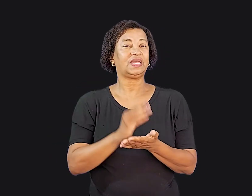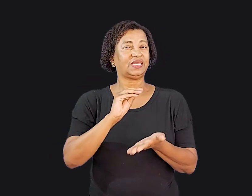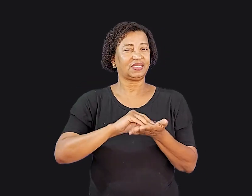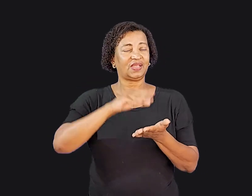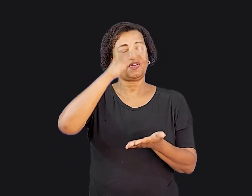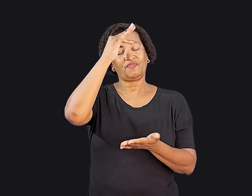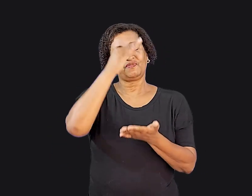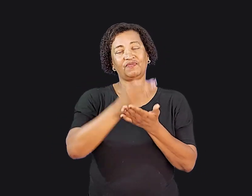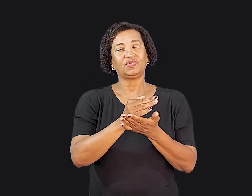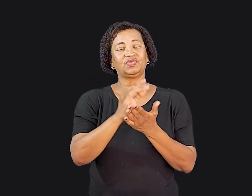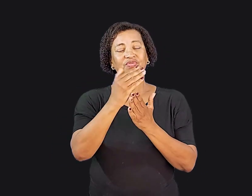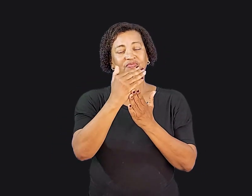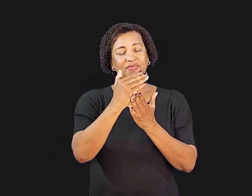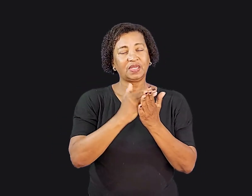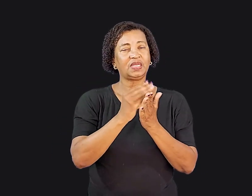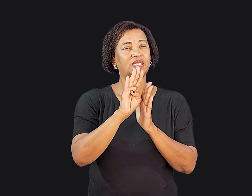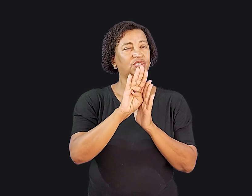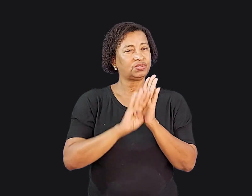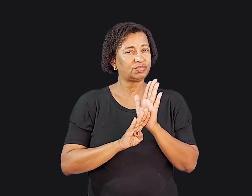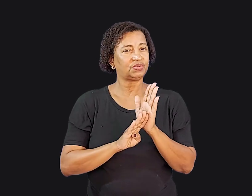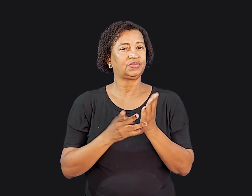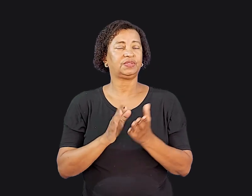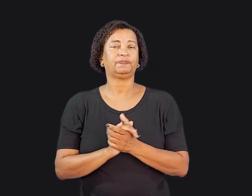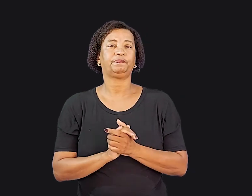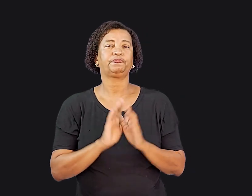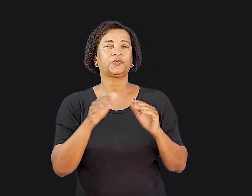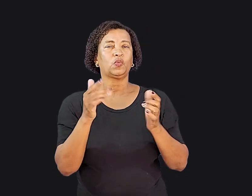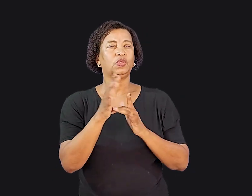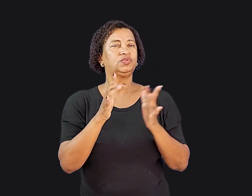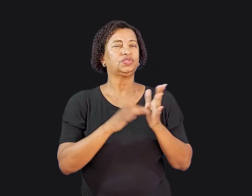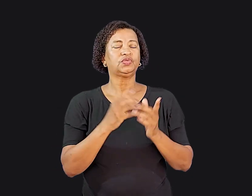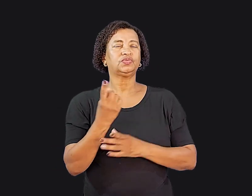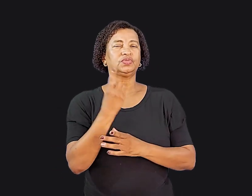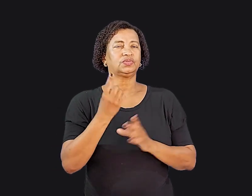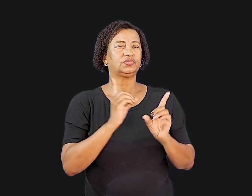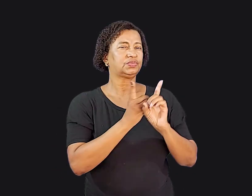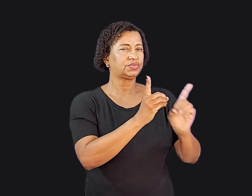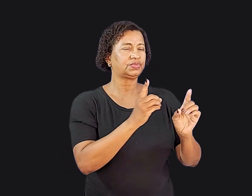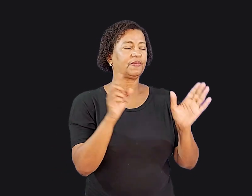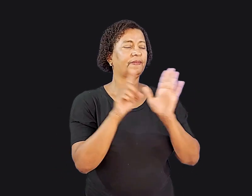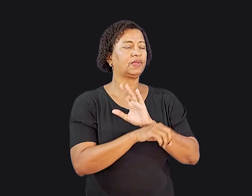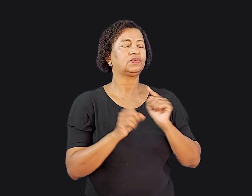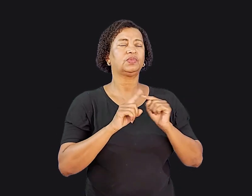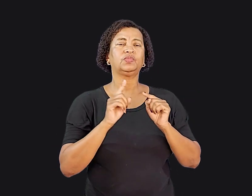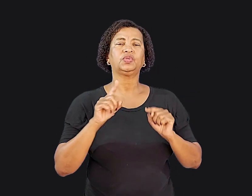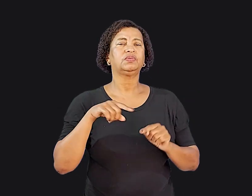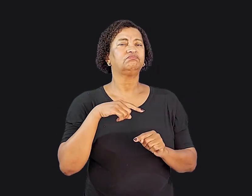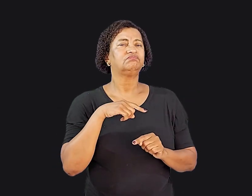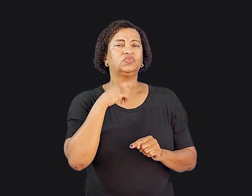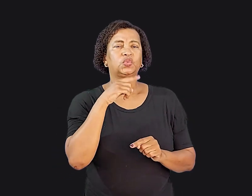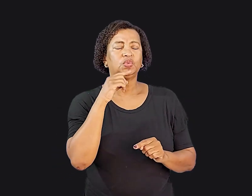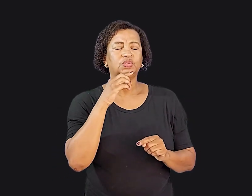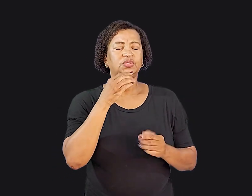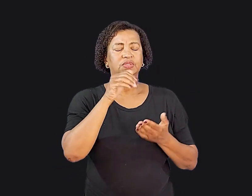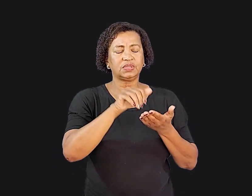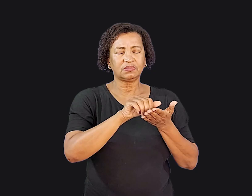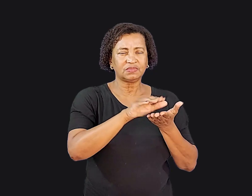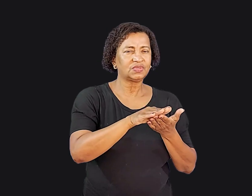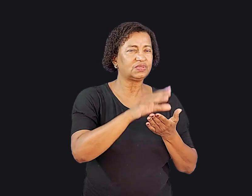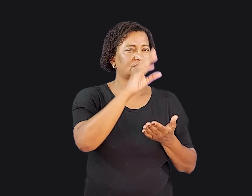incredulidade. Quando Jesus ficou a sós com os discípulos, eles perguntaram por que não tinham conseguido expulsar aquele espírito, e Jesus dá mais uma lição